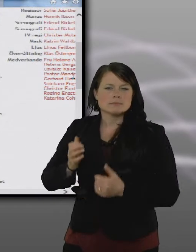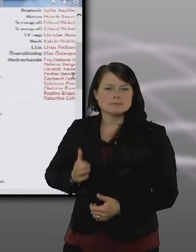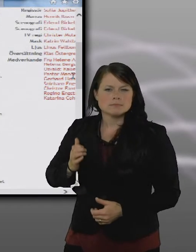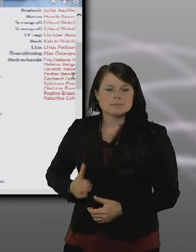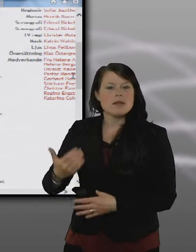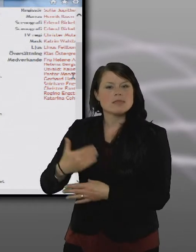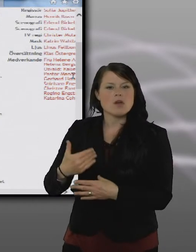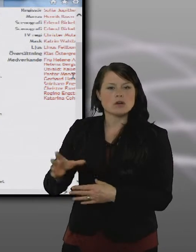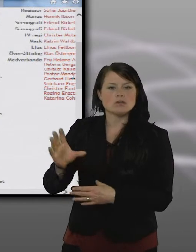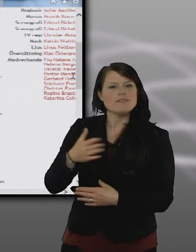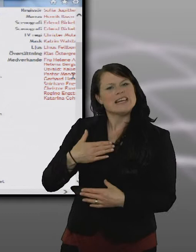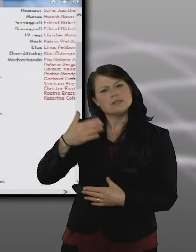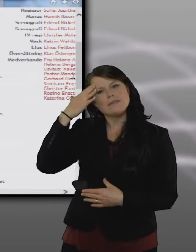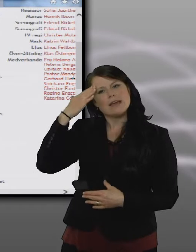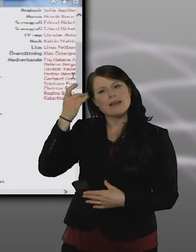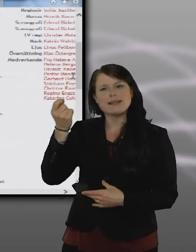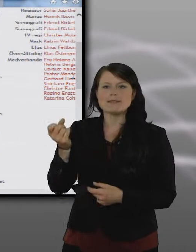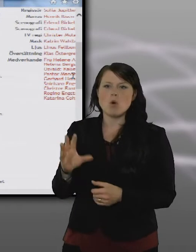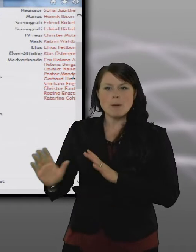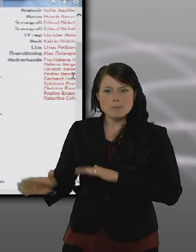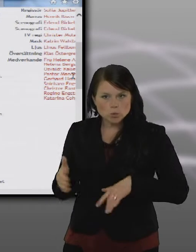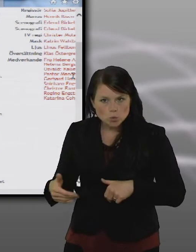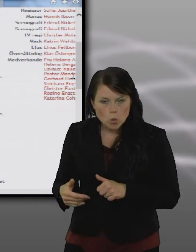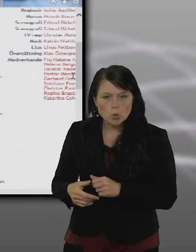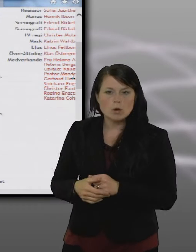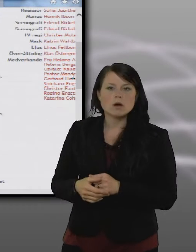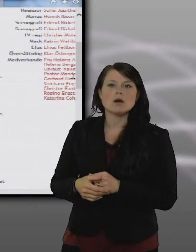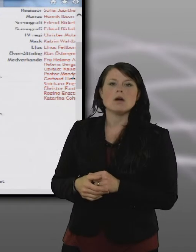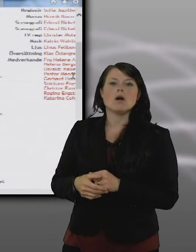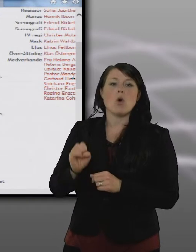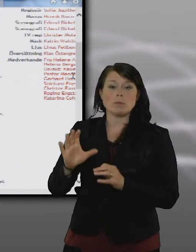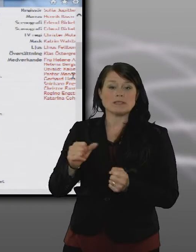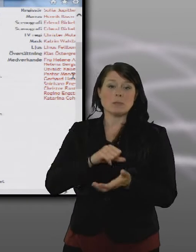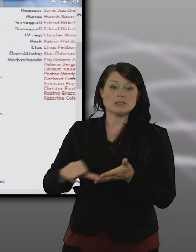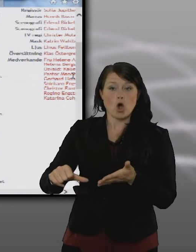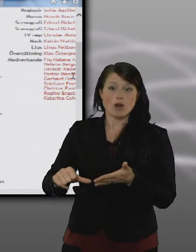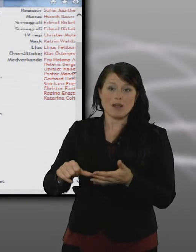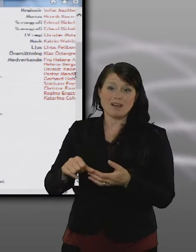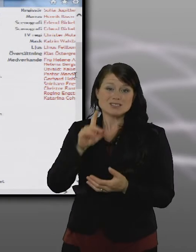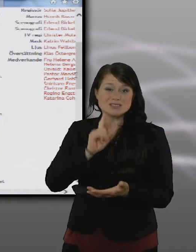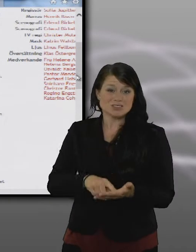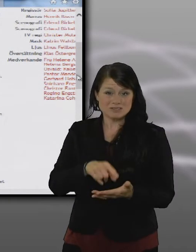också gärna veta lite om produktionen man eventuellt ska betala en massa för och titta på.